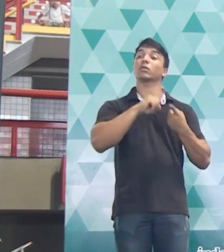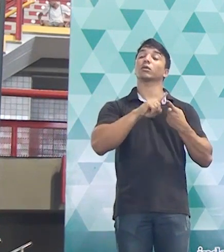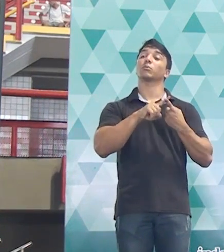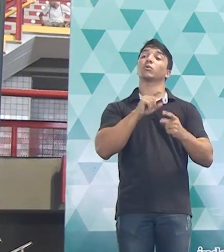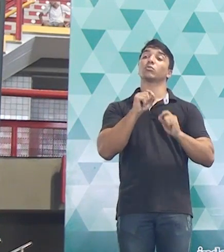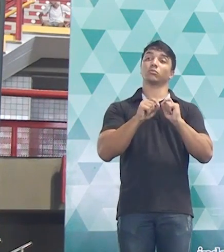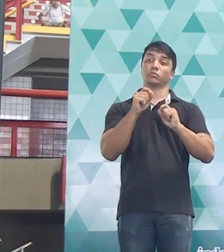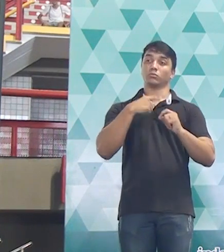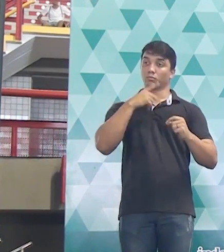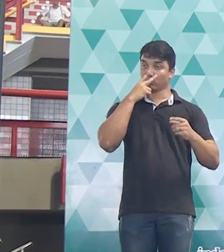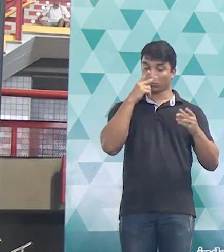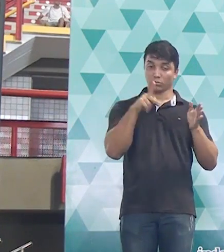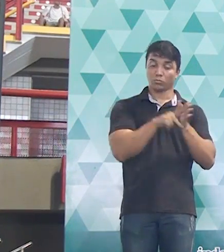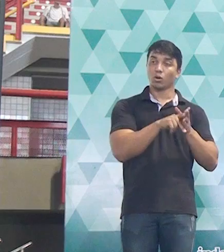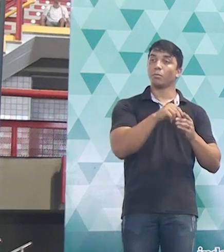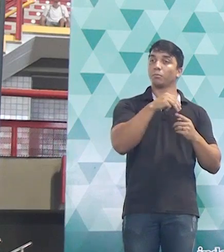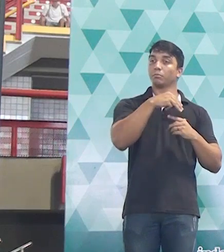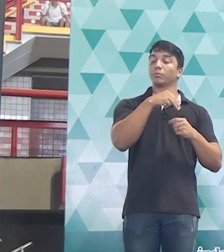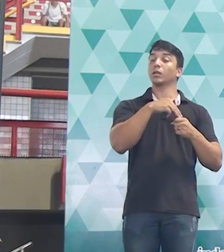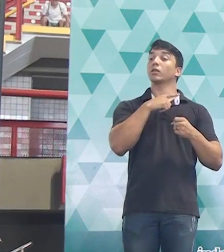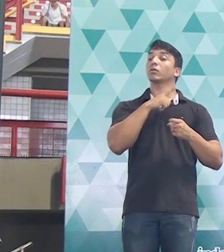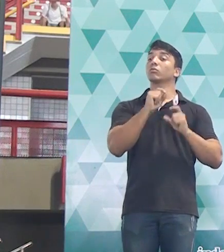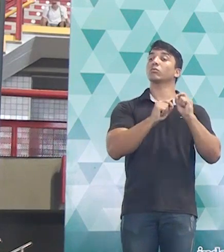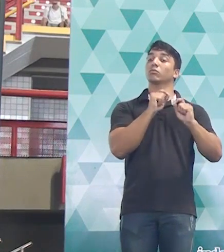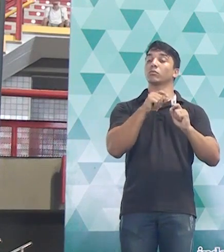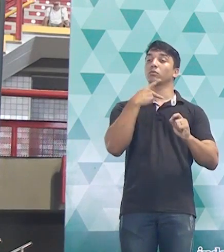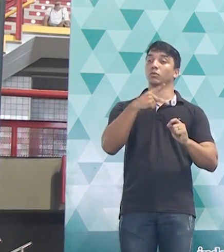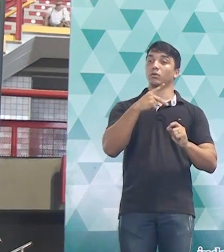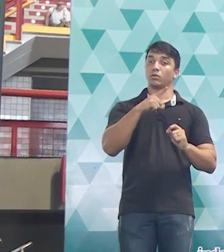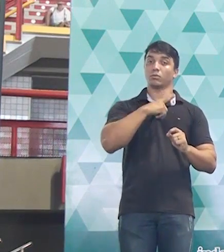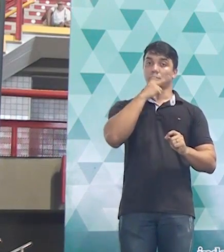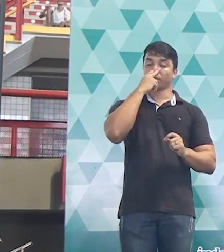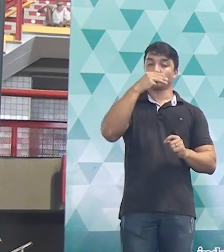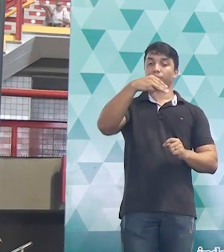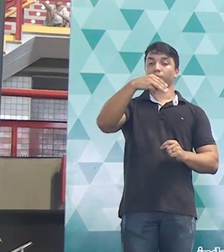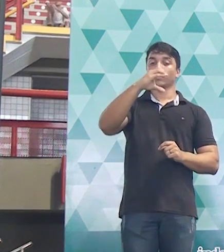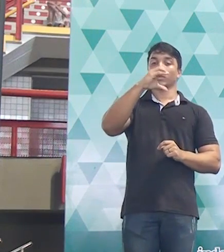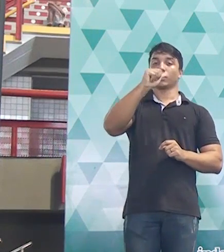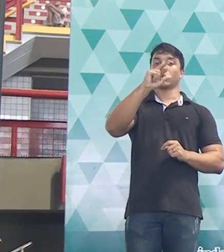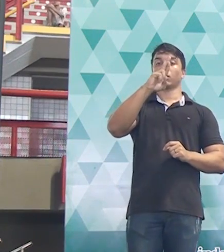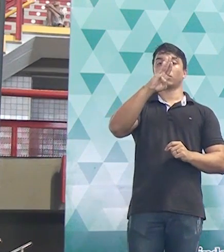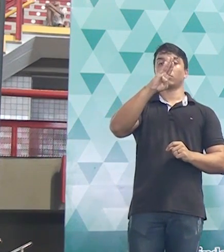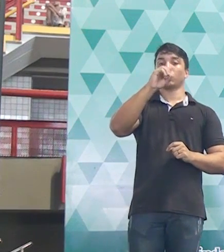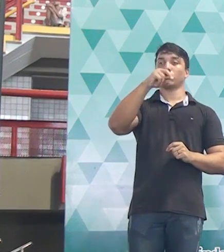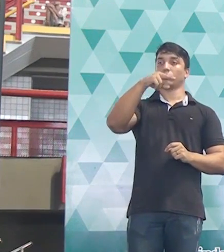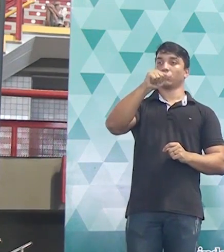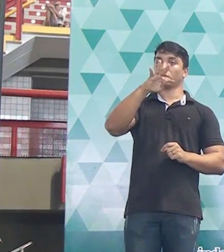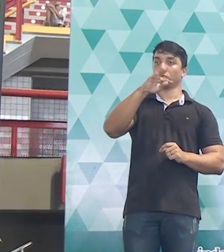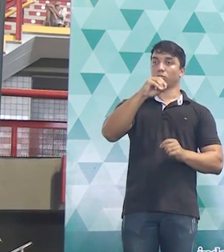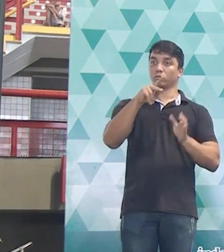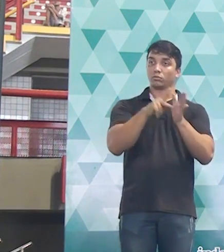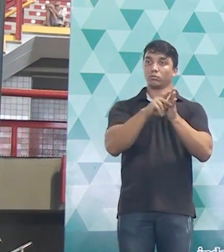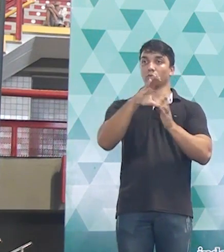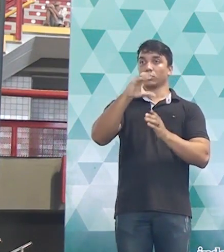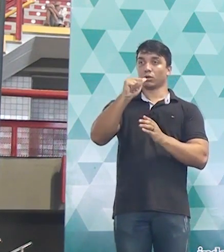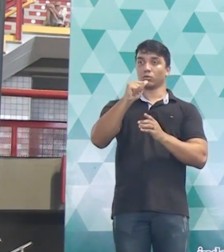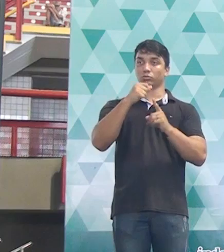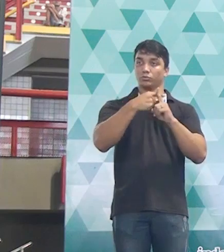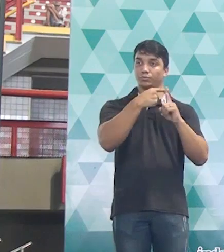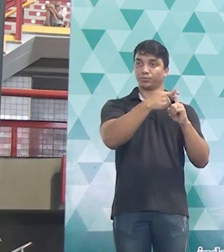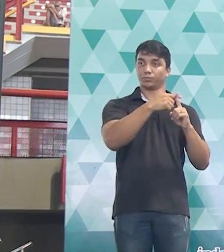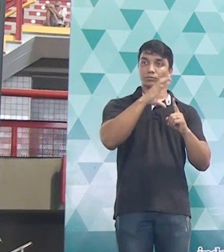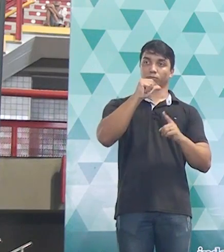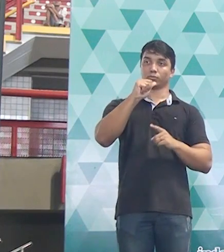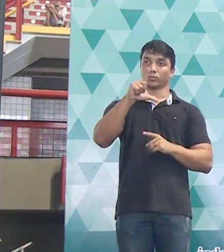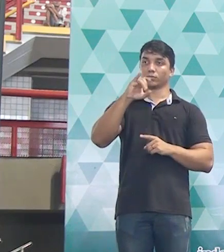Calcário é um mineral rico em um sal chamado carbonato de cálcio. Esses 3 materiais são